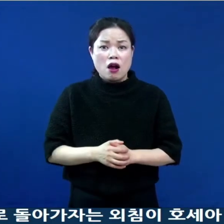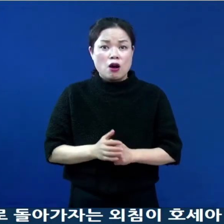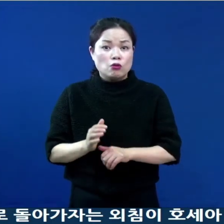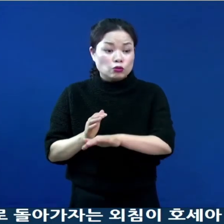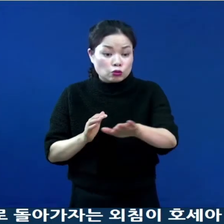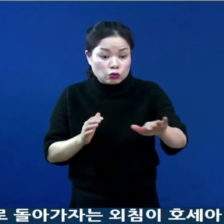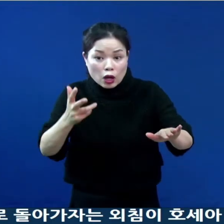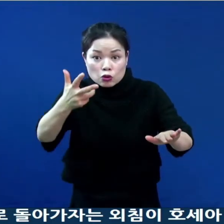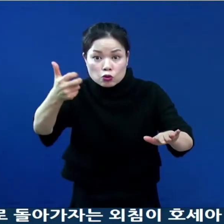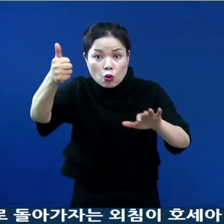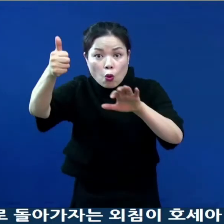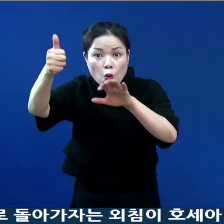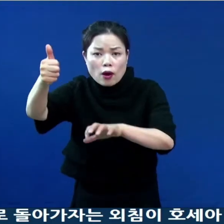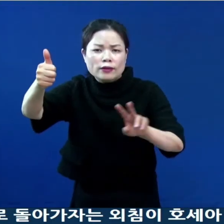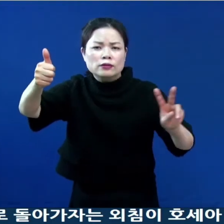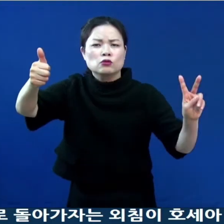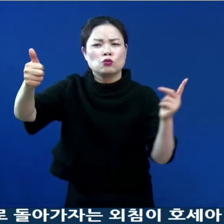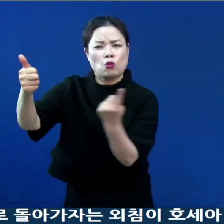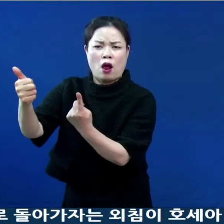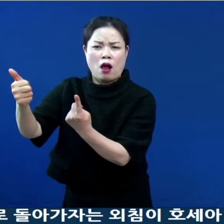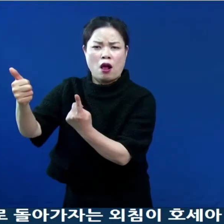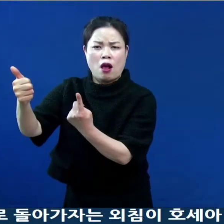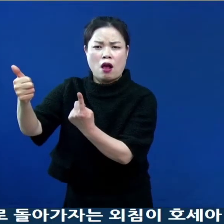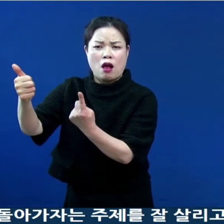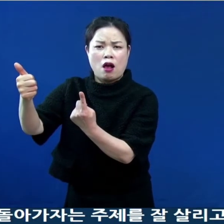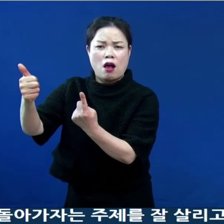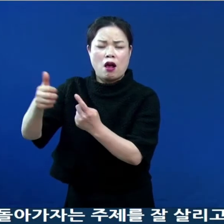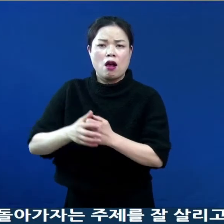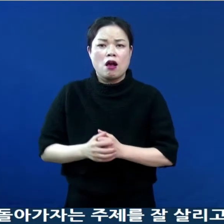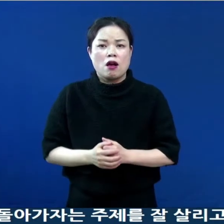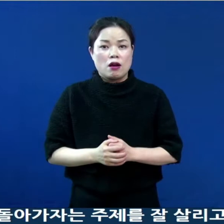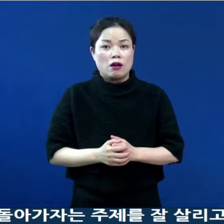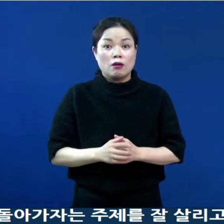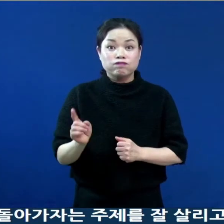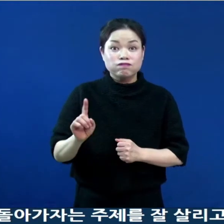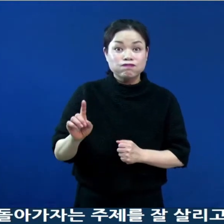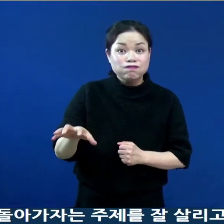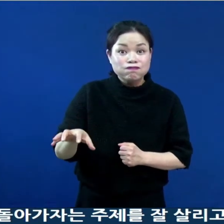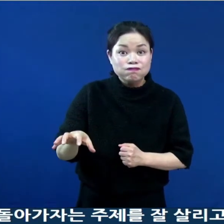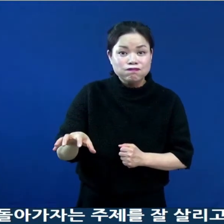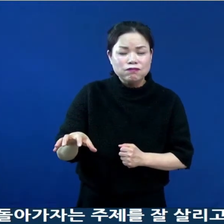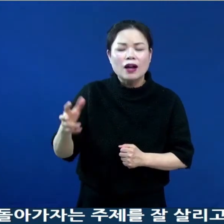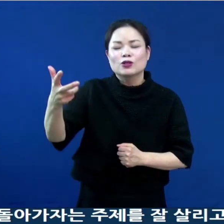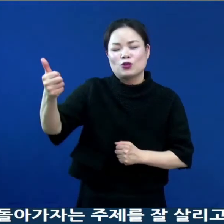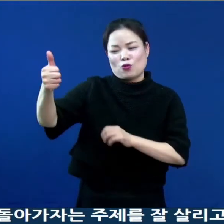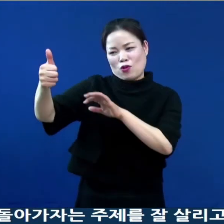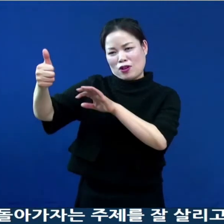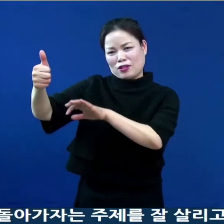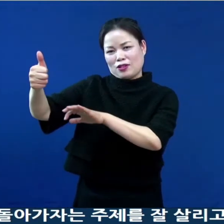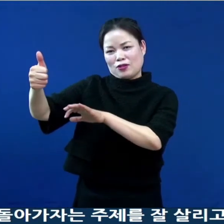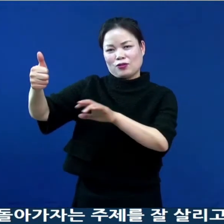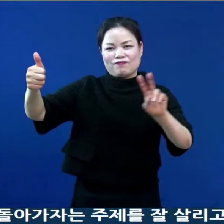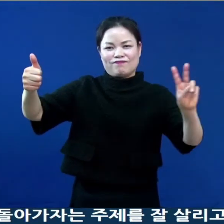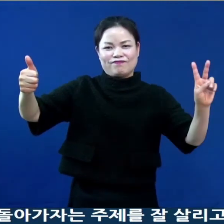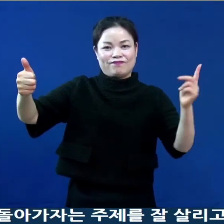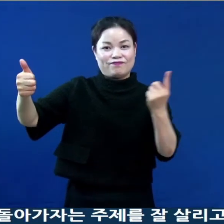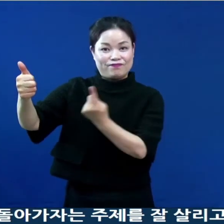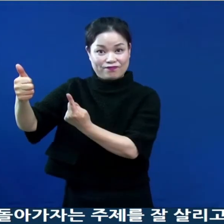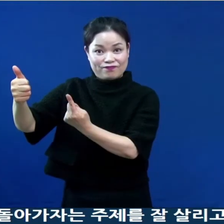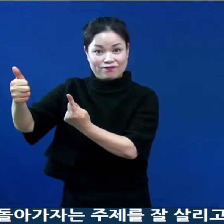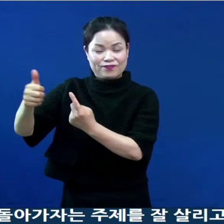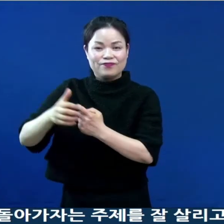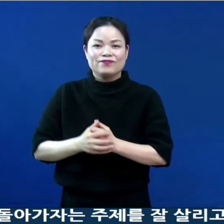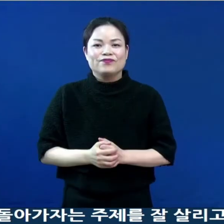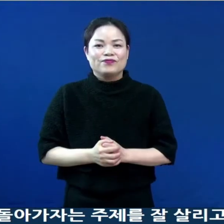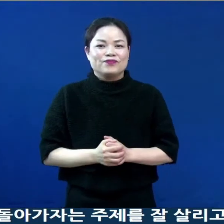우리가 여호와께로 돌아가자. 어디로 돌아갑니까? 여호와께로 돌아가자.